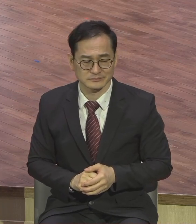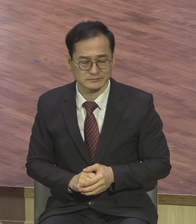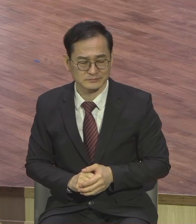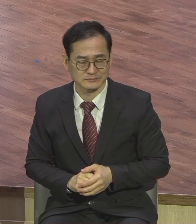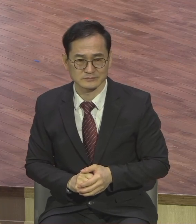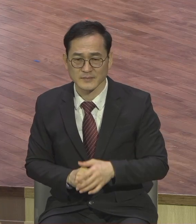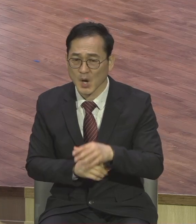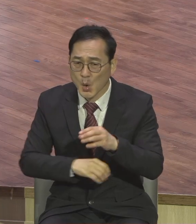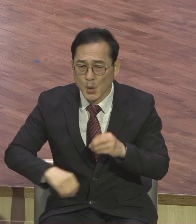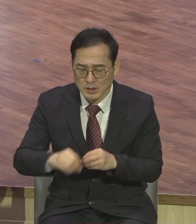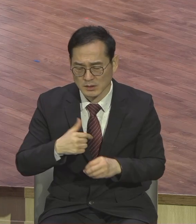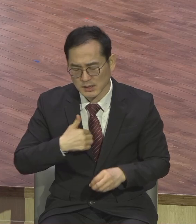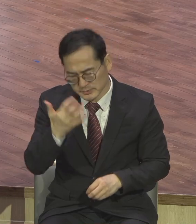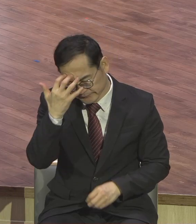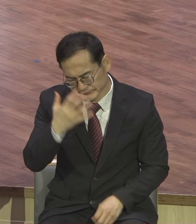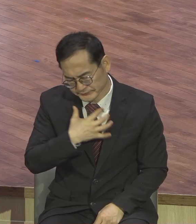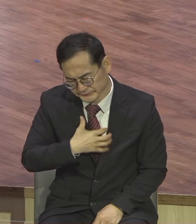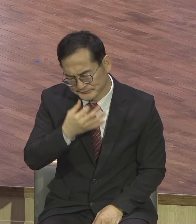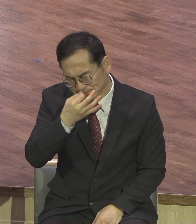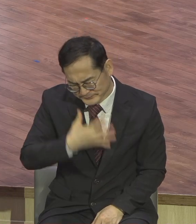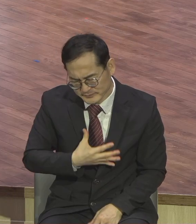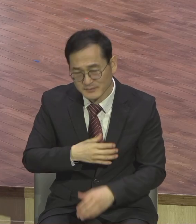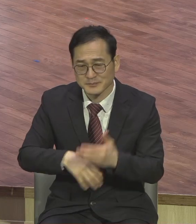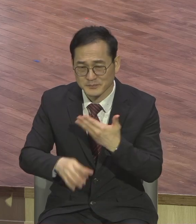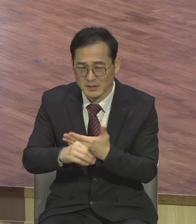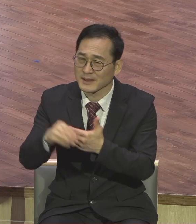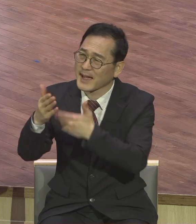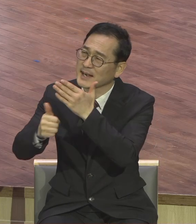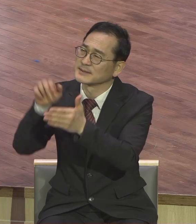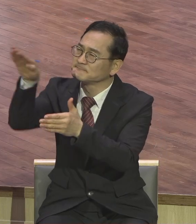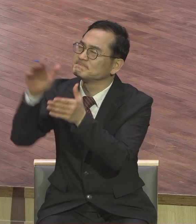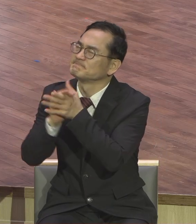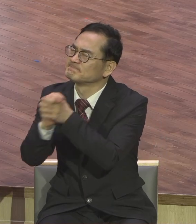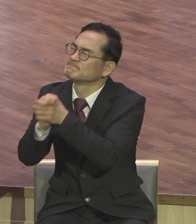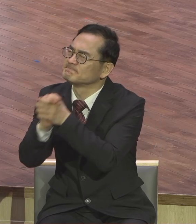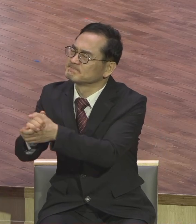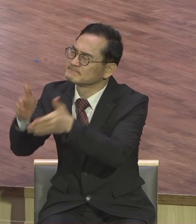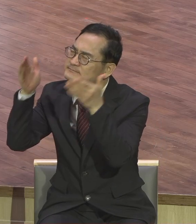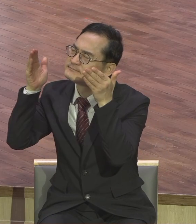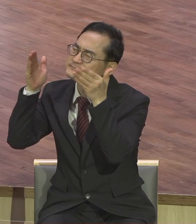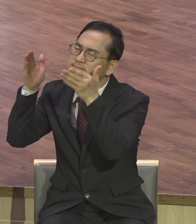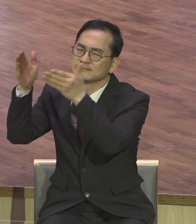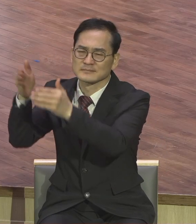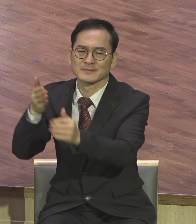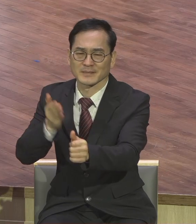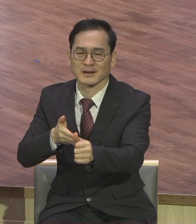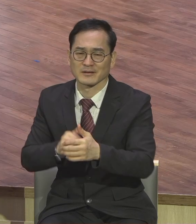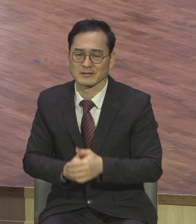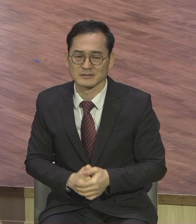작품 만드시기 바랍니다. 멋진 작품 만드세요. 잡혀있지 말고